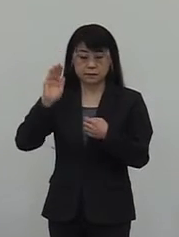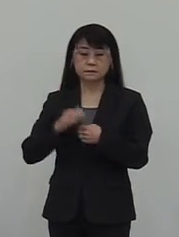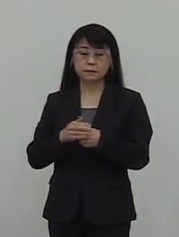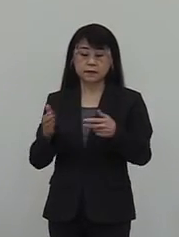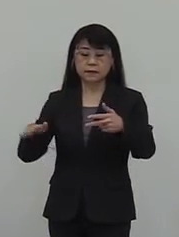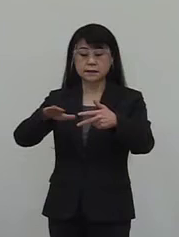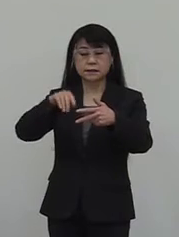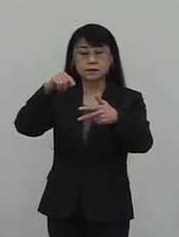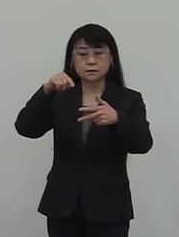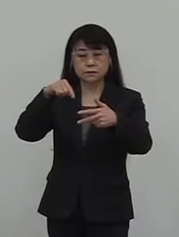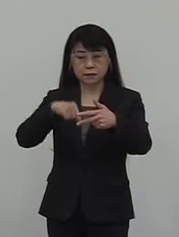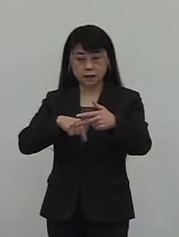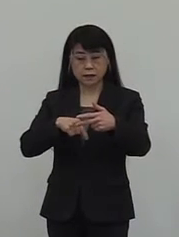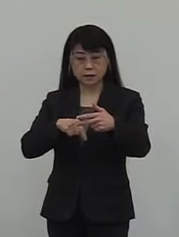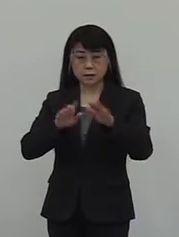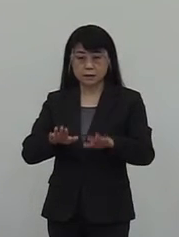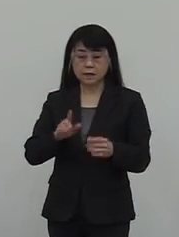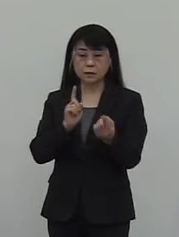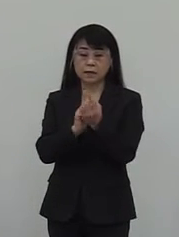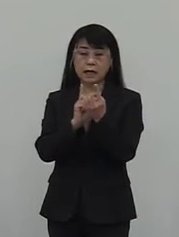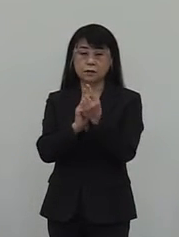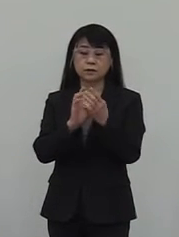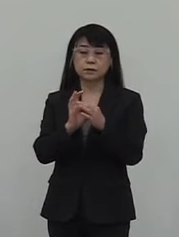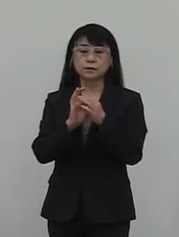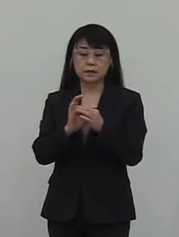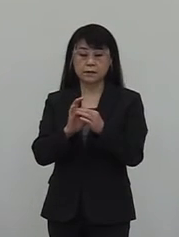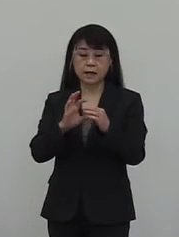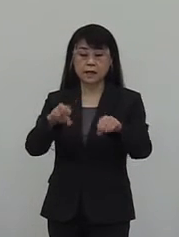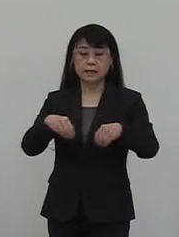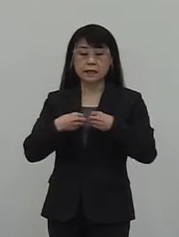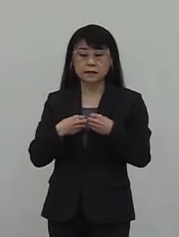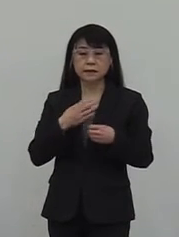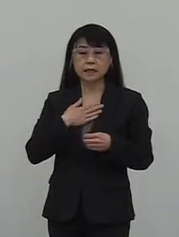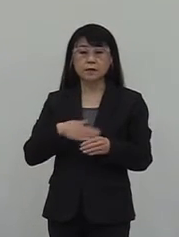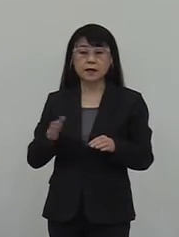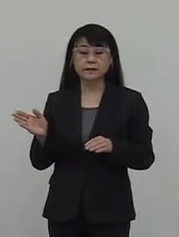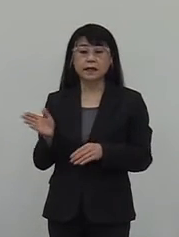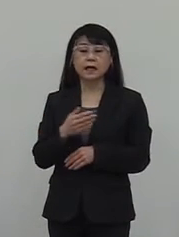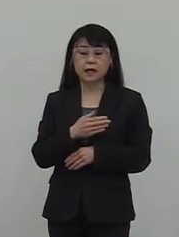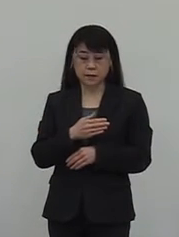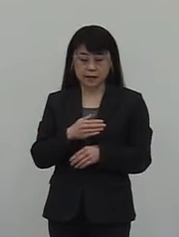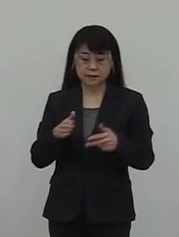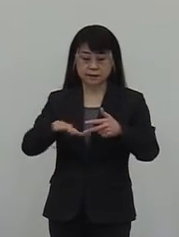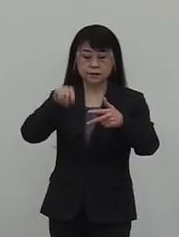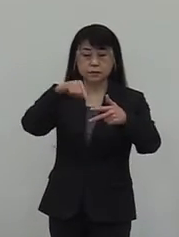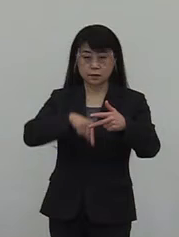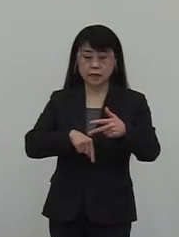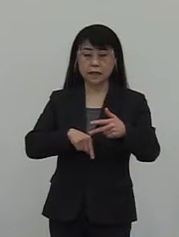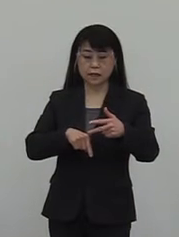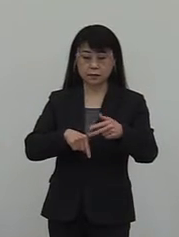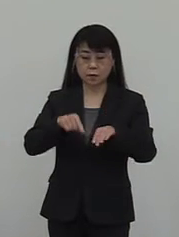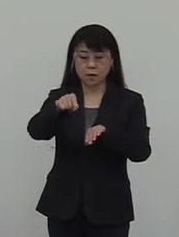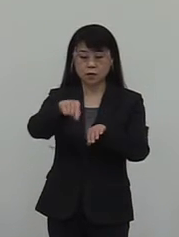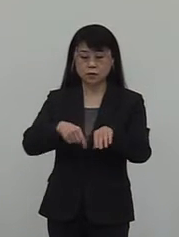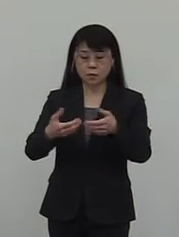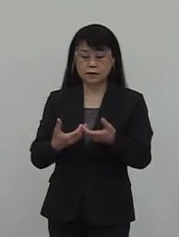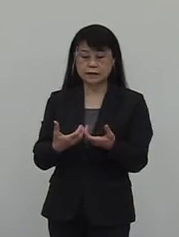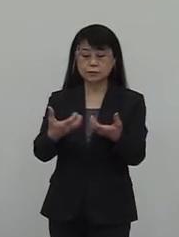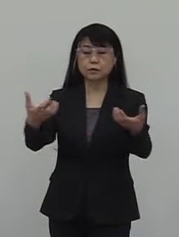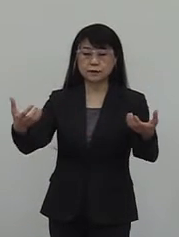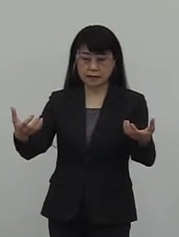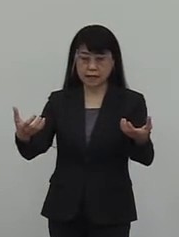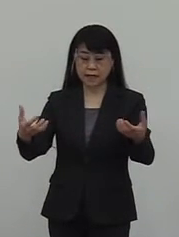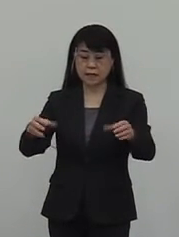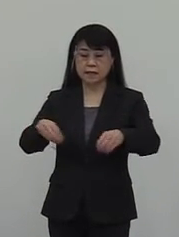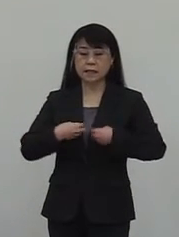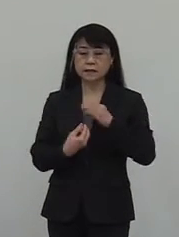の現在の対応でございますが、感染確認が分かってからは施設内の導入をいたしまして、感